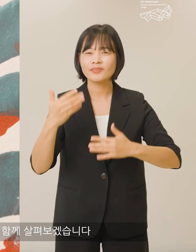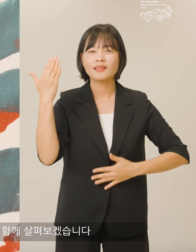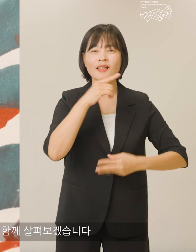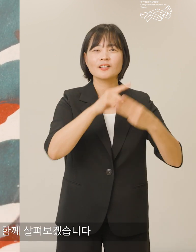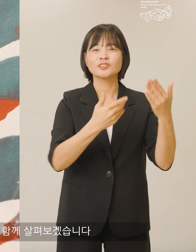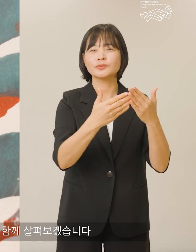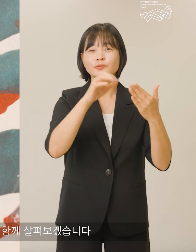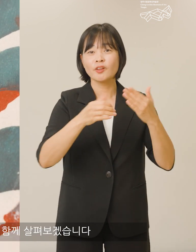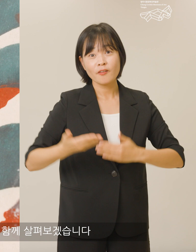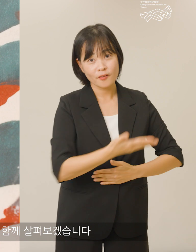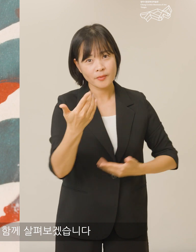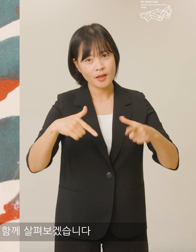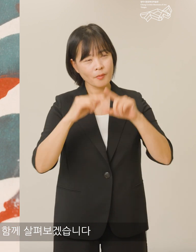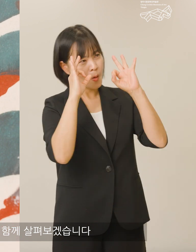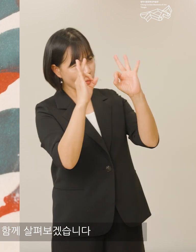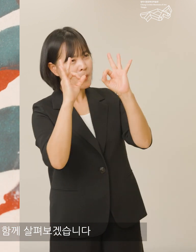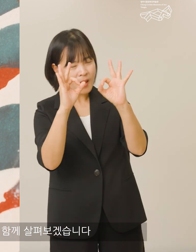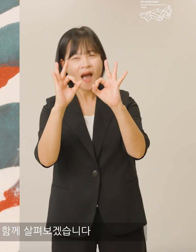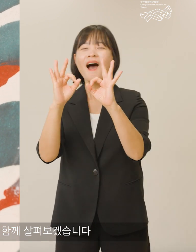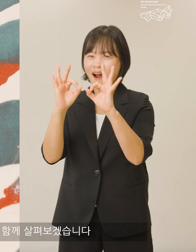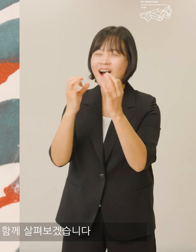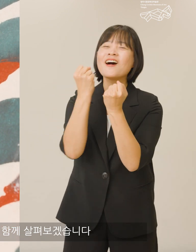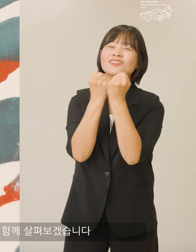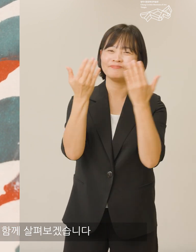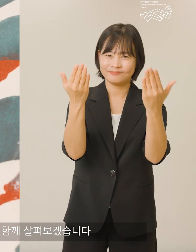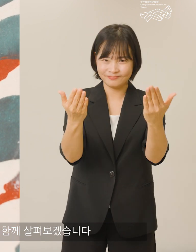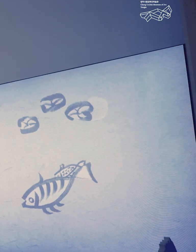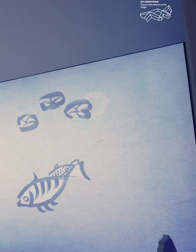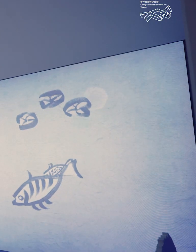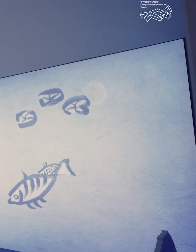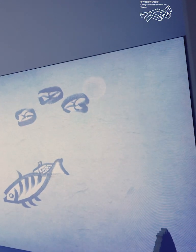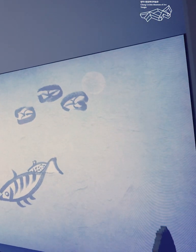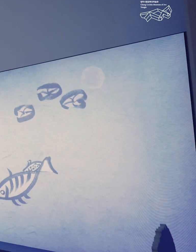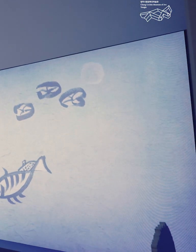양주시립장옥진미술관 도슨트 2명의 해설과 함께 살펴보겠습니다.